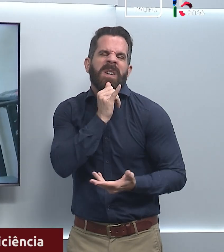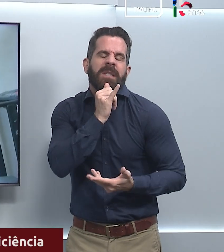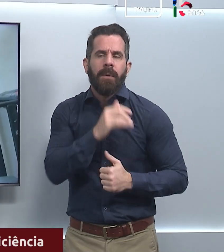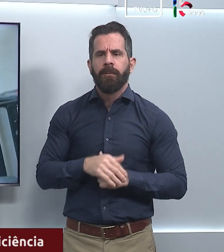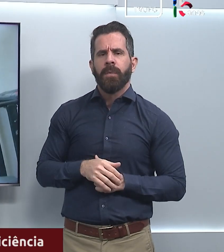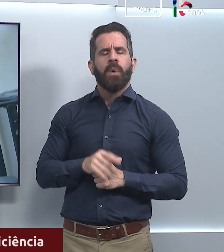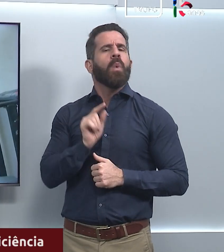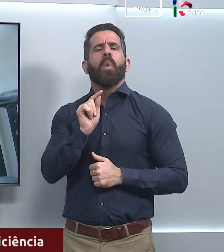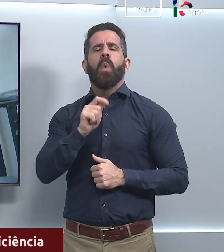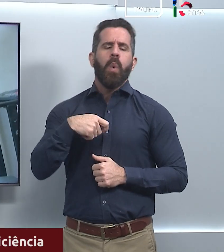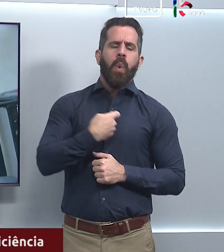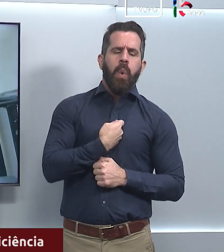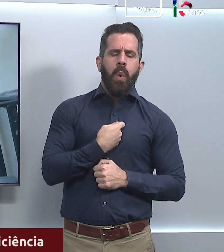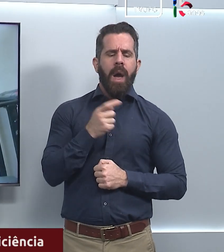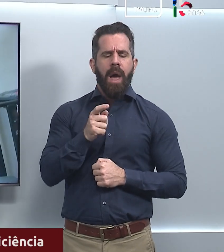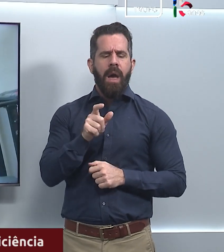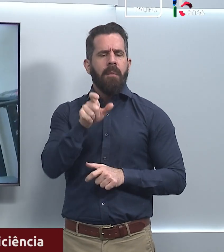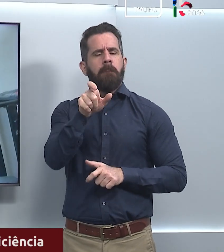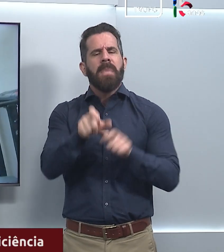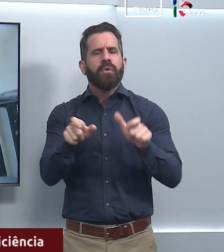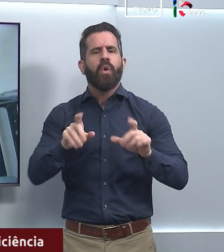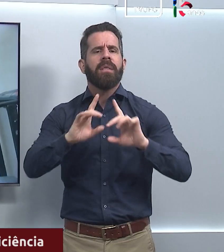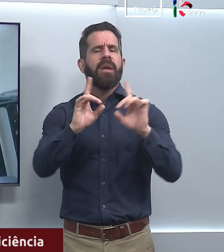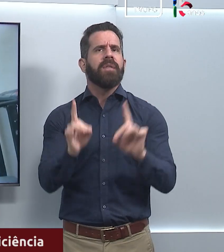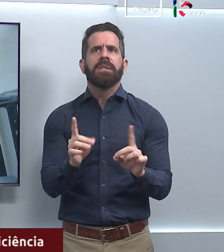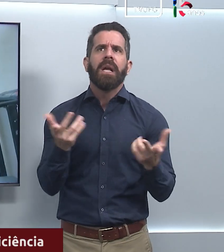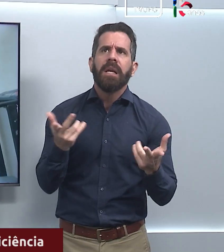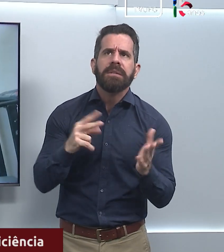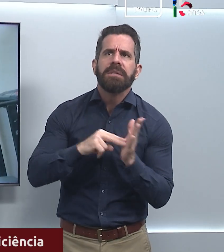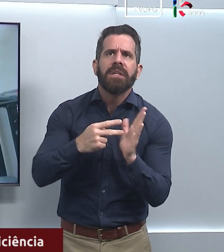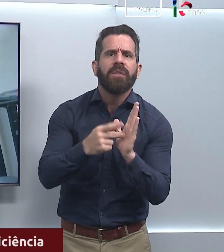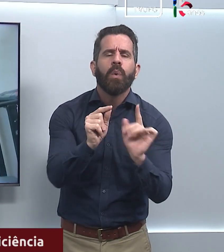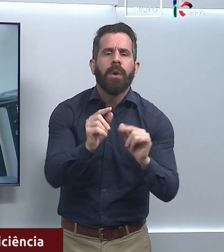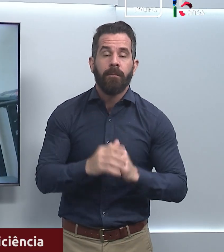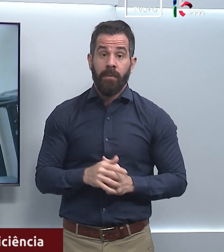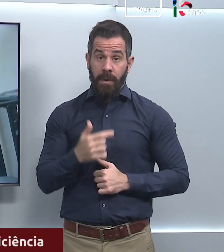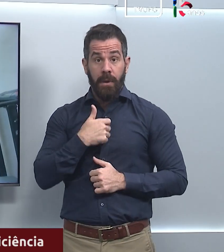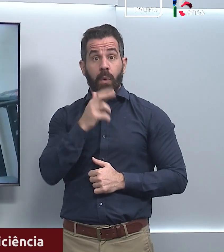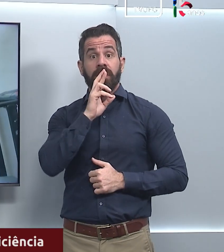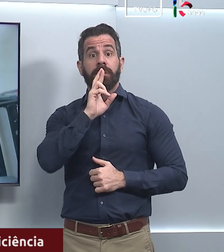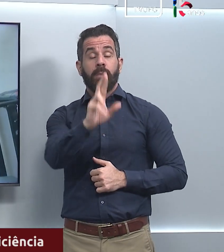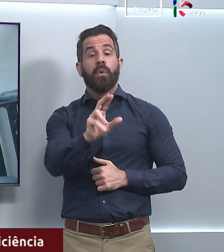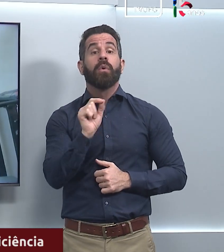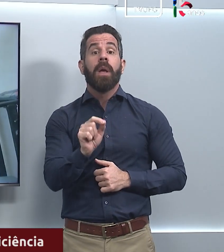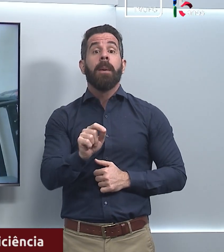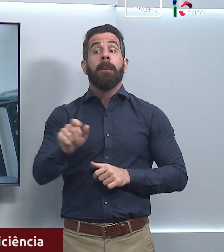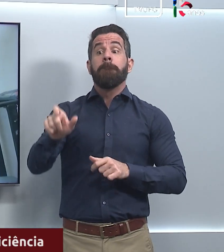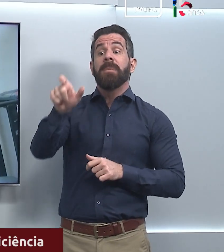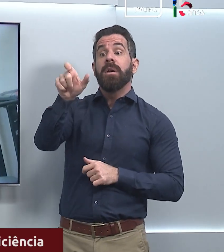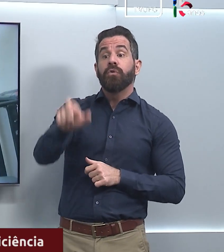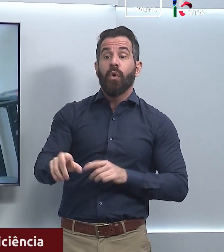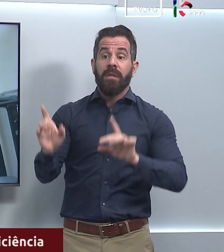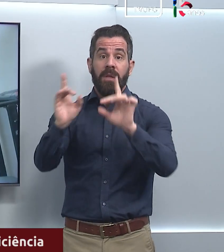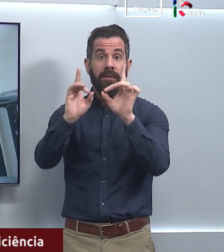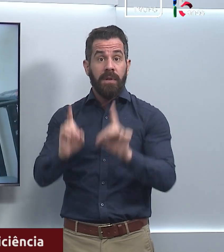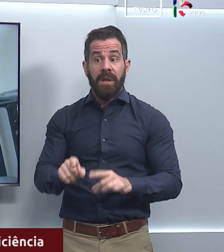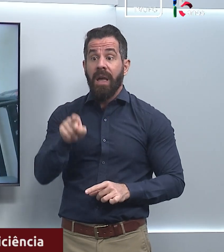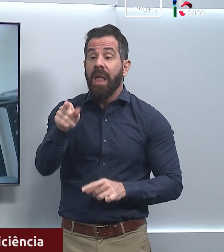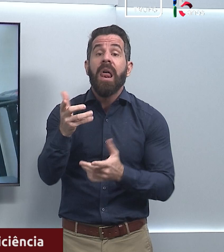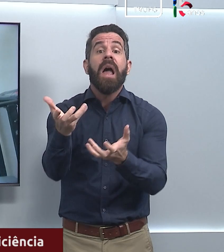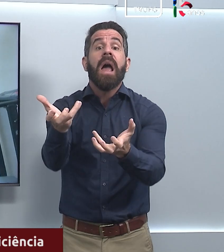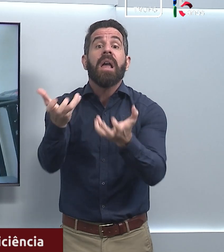a pessoa com deficiência, afinal? E eu aí vou responder, a pessoa com deficiência, ela quer ter o direito